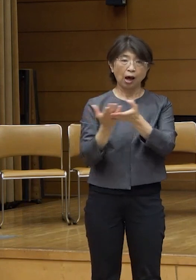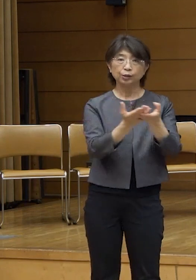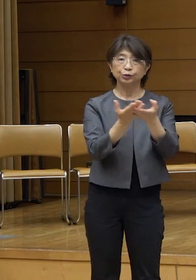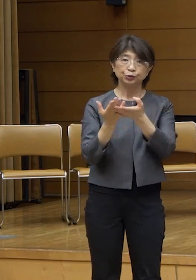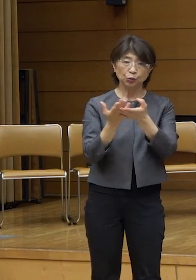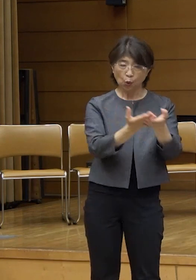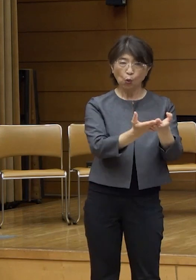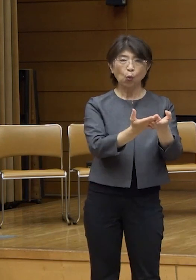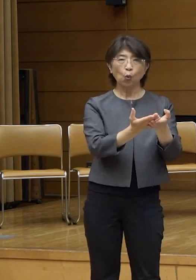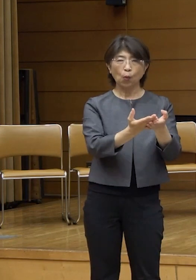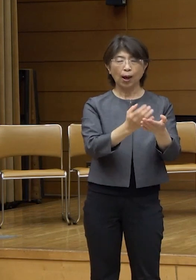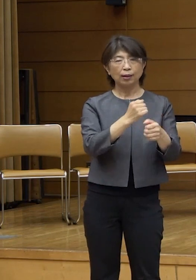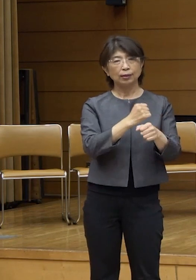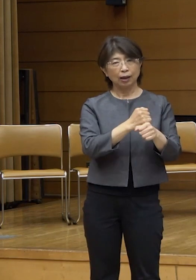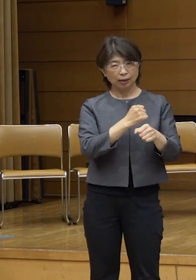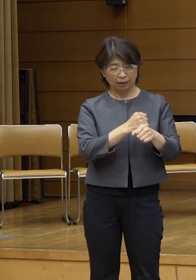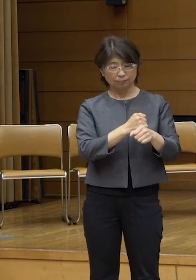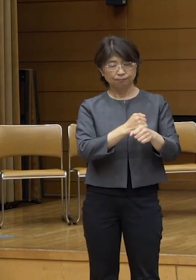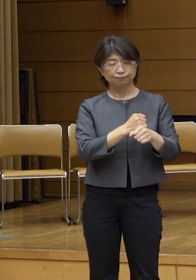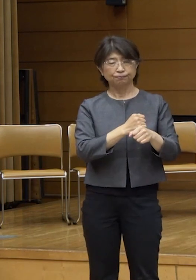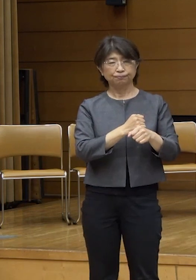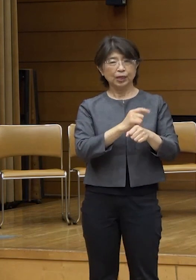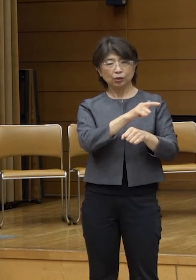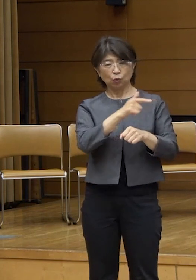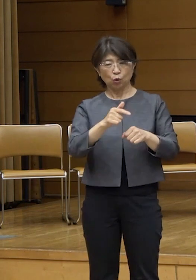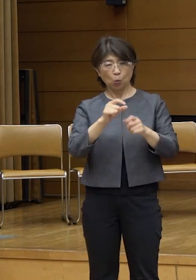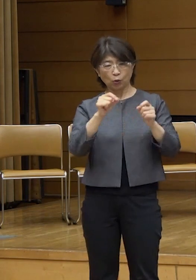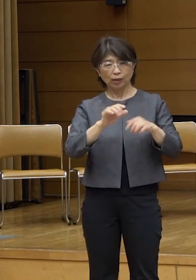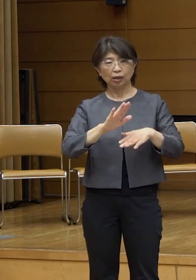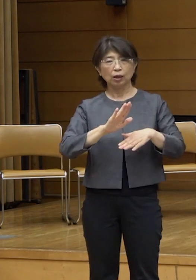、これはいいかなというふうに。